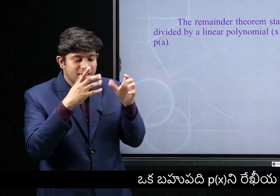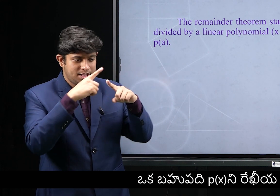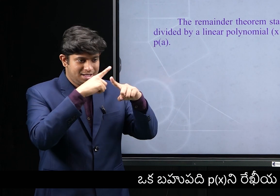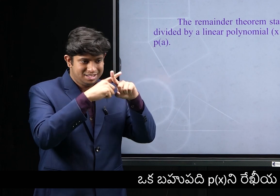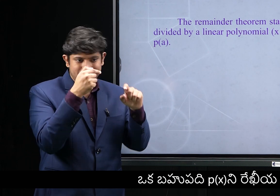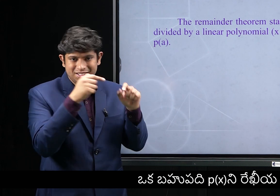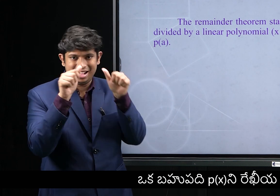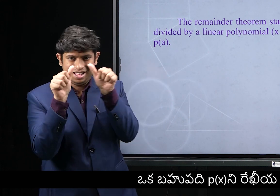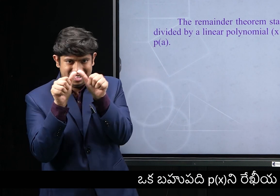రేఖీయ బహుపది